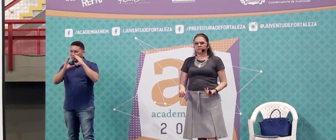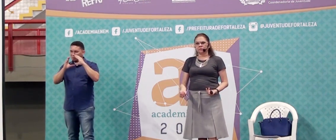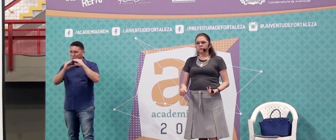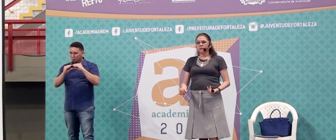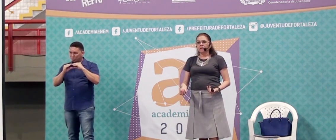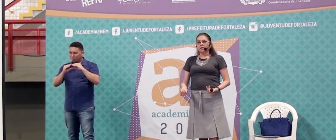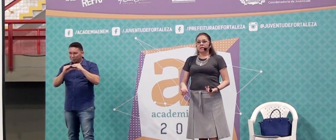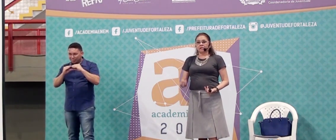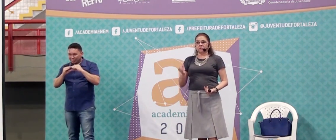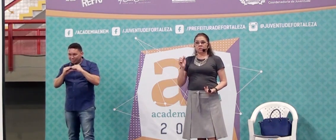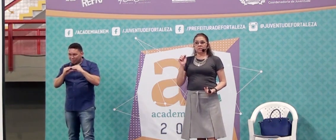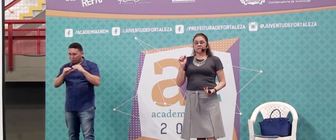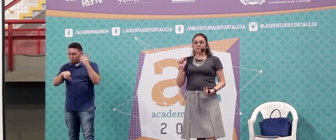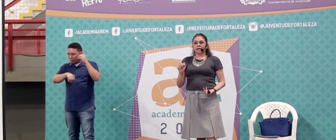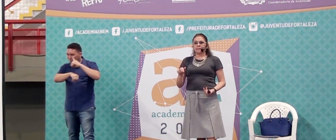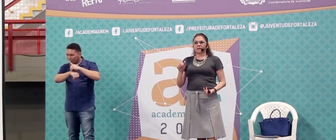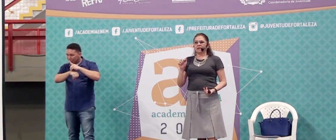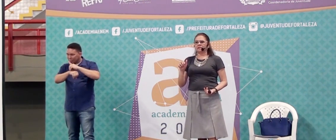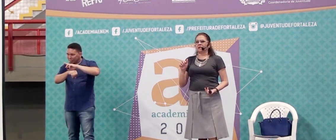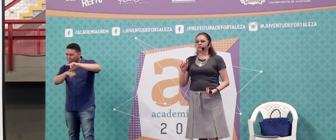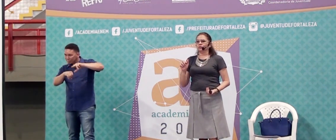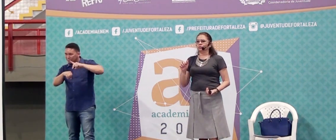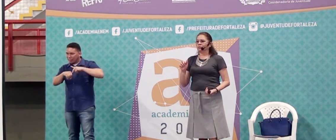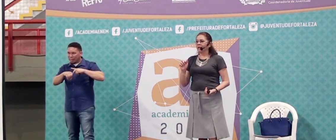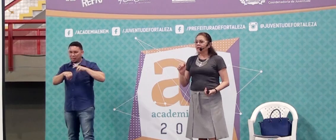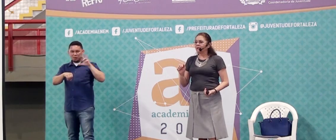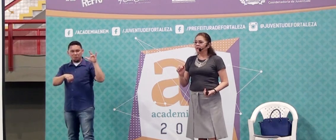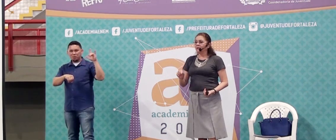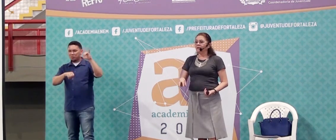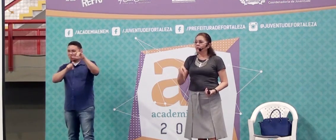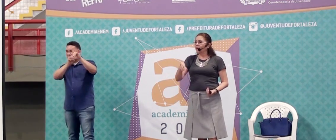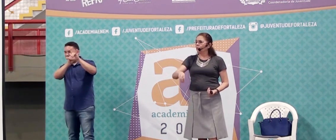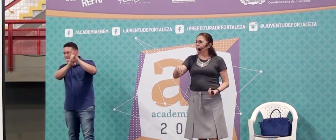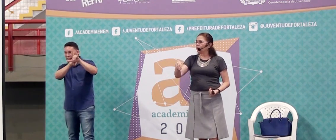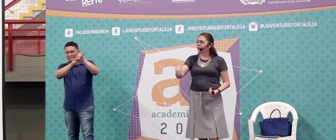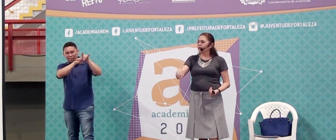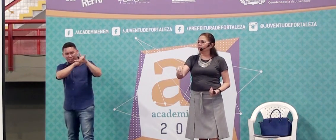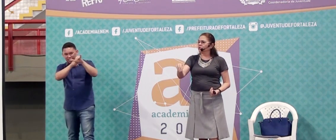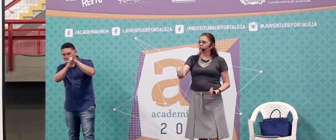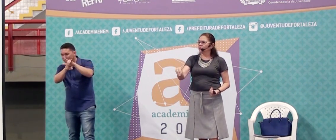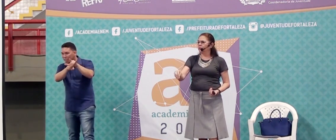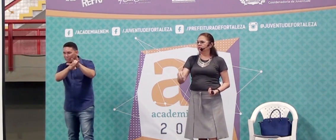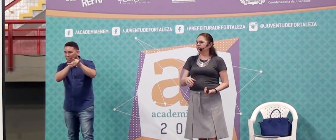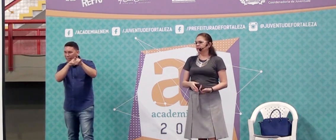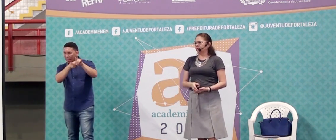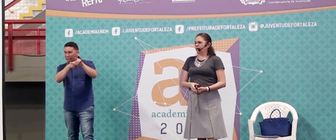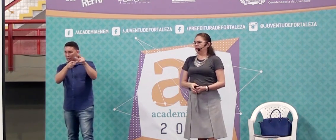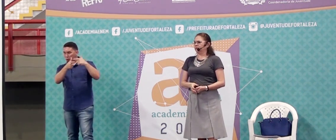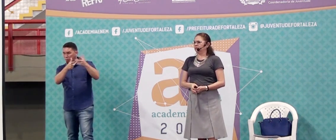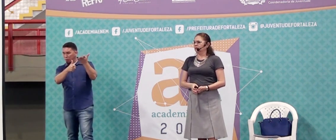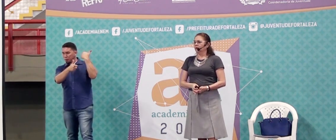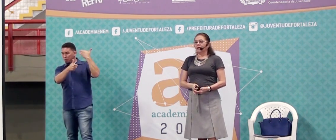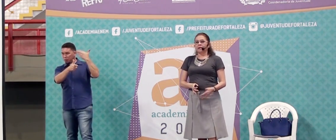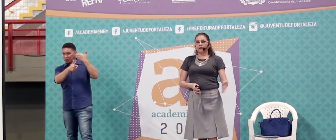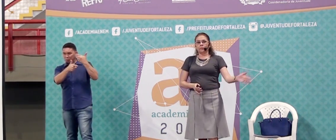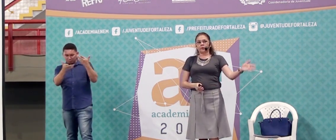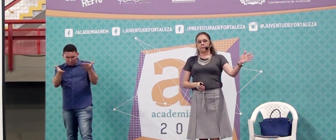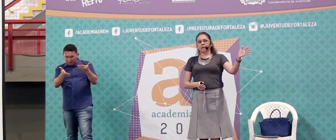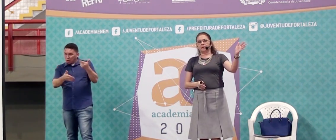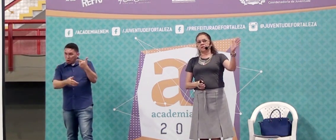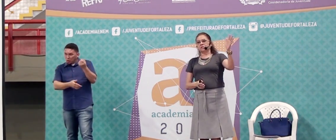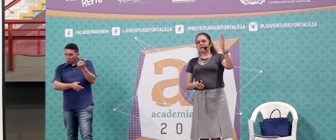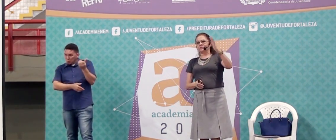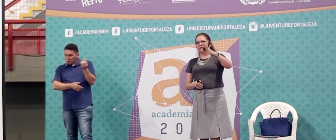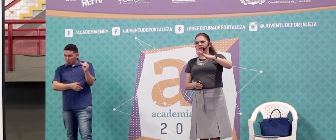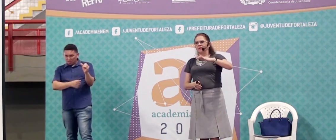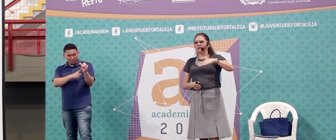do Brasil. E a gente sabe que esse assunto dengue não é um problema de 2016. Ele é um